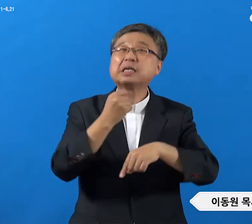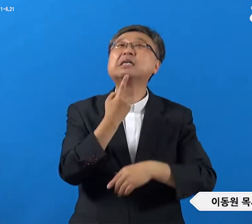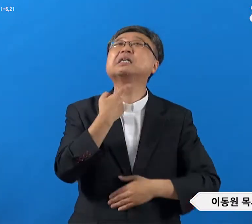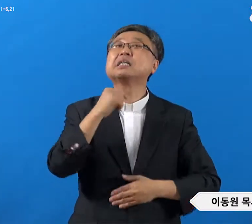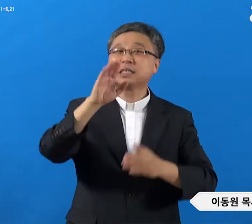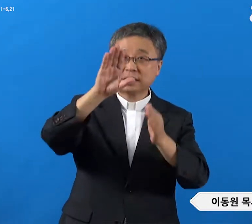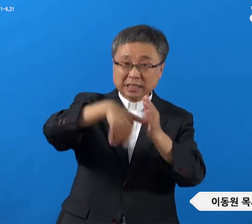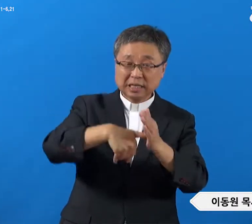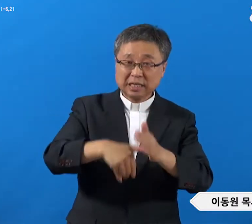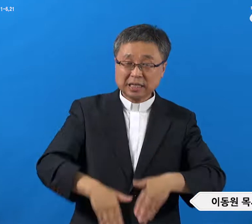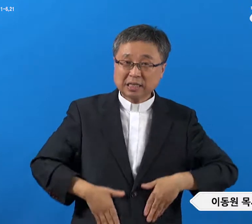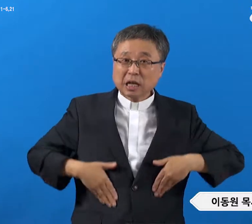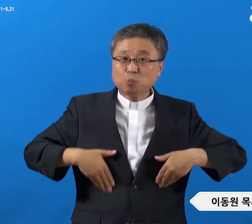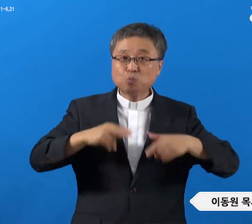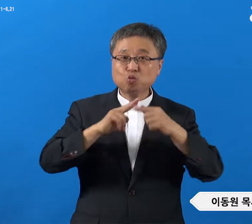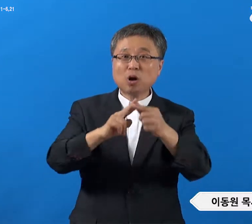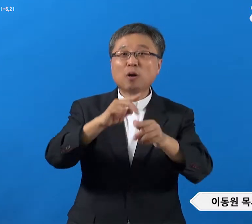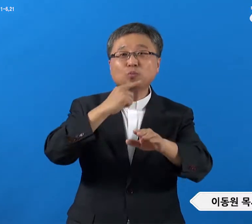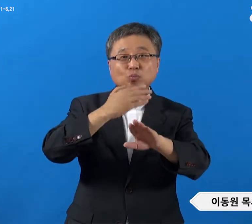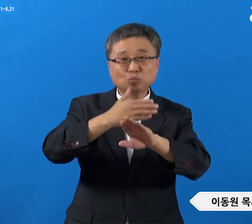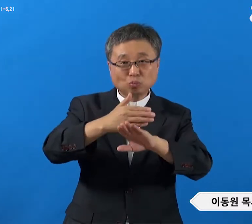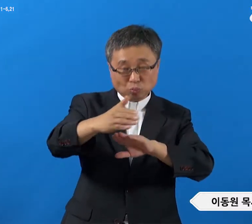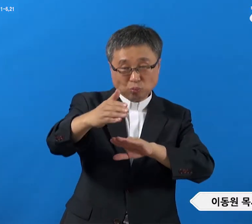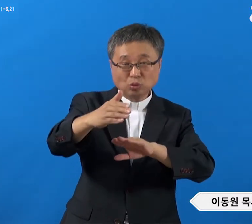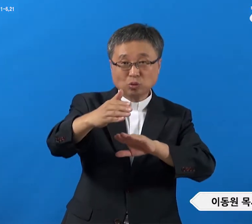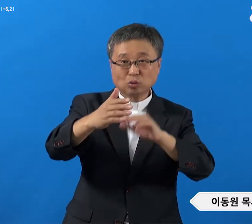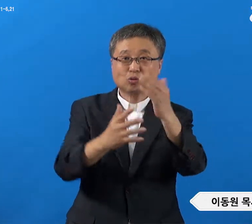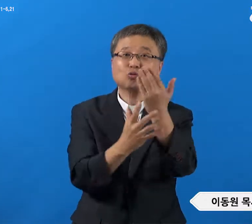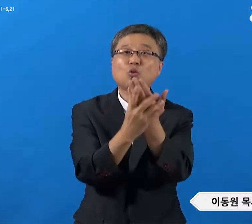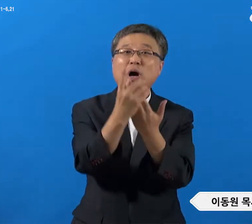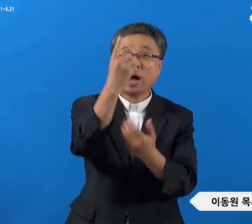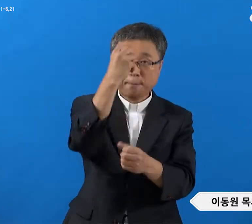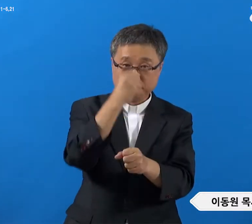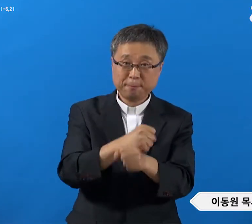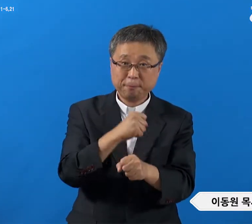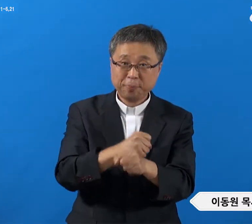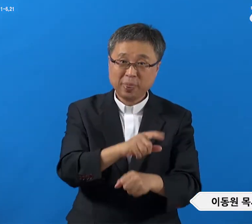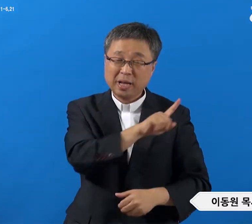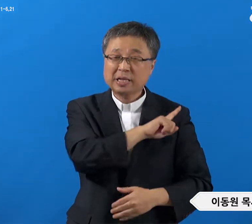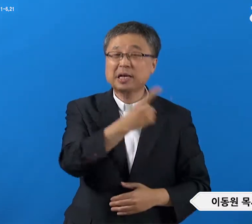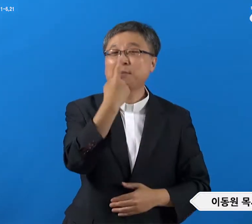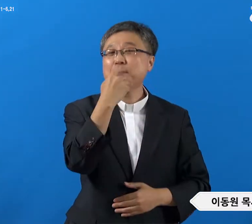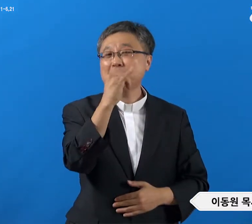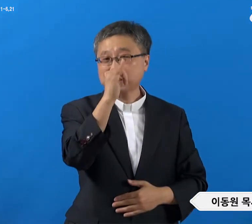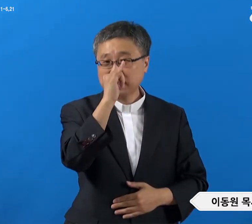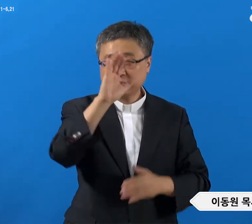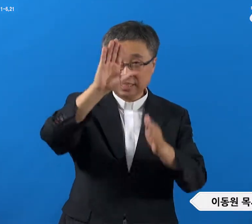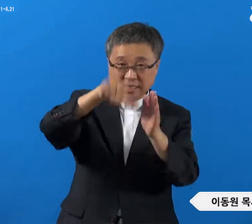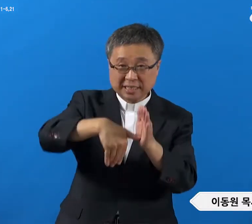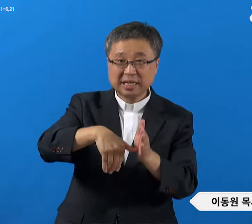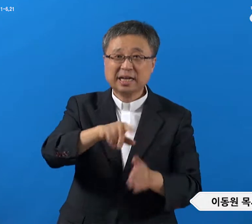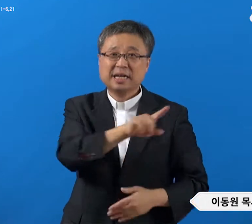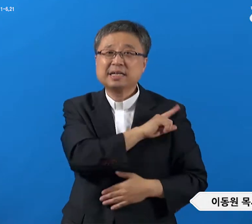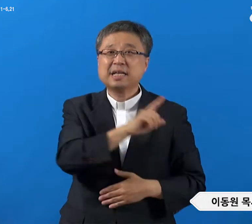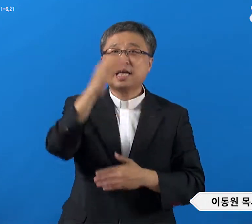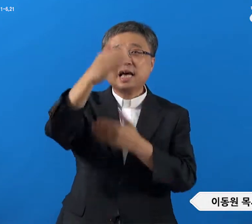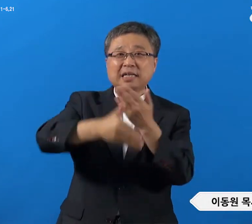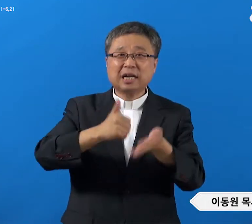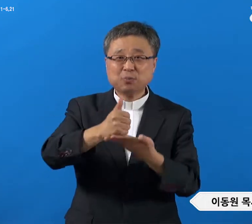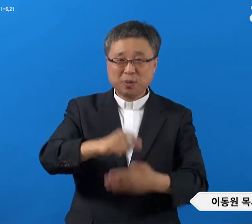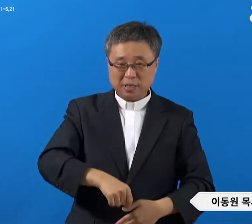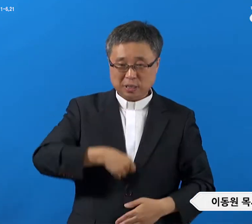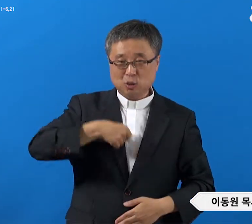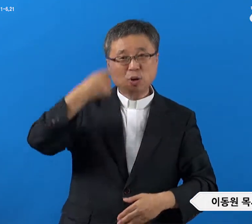통합하고 물론 그 시대에도 어려움은 있었지만 그래도 가장 멋진 시대, 가장 하나님의